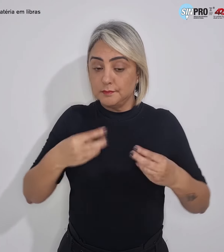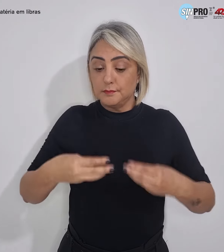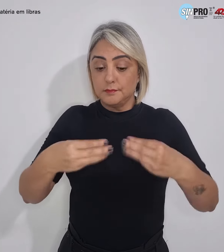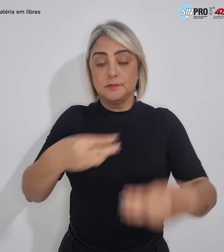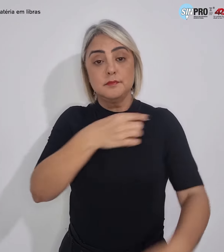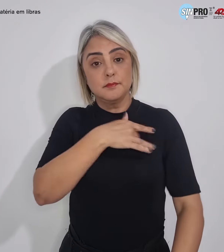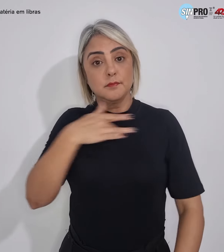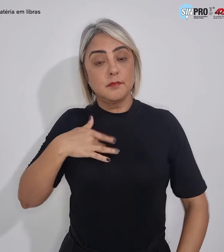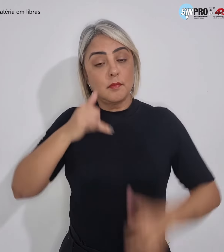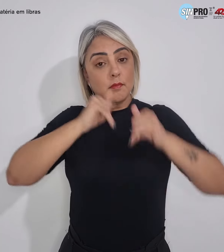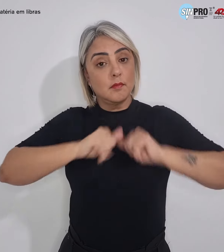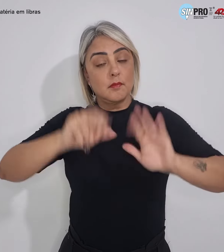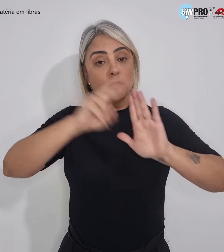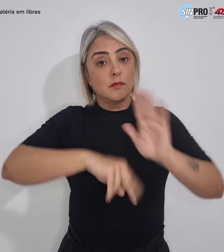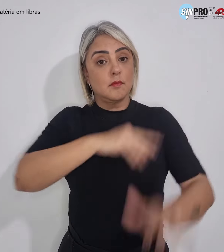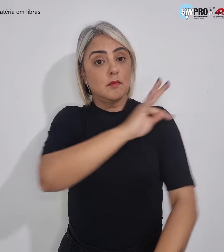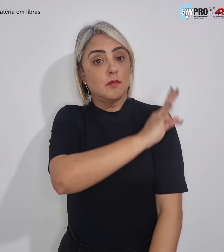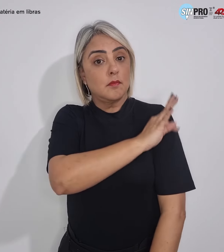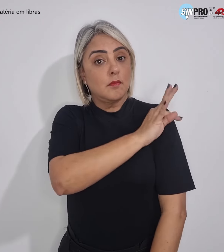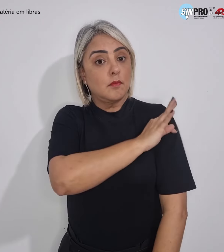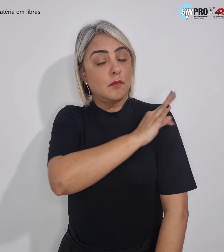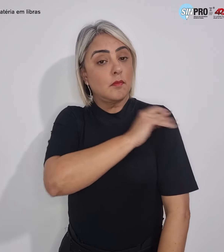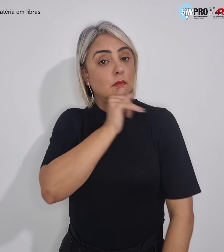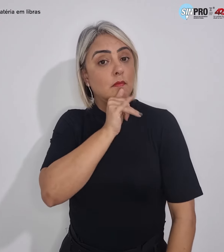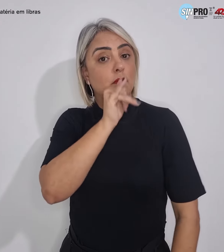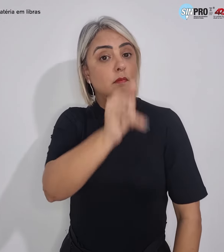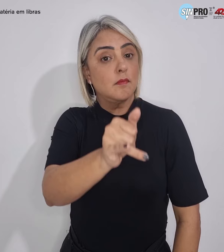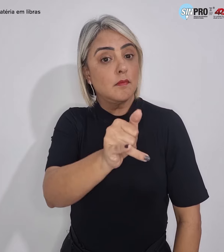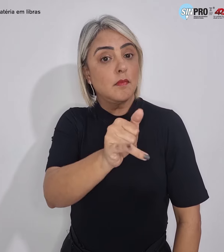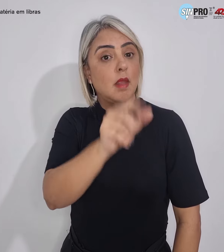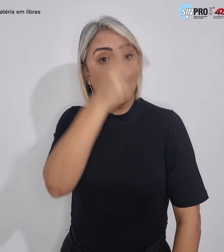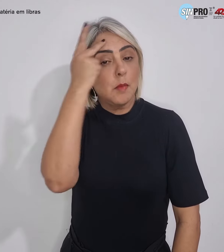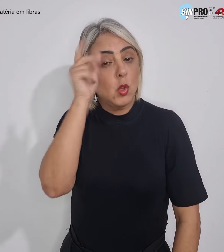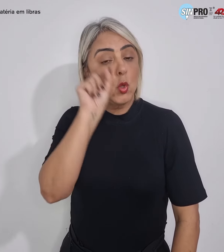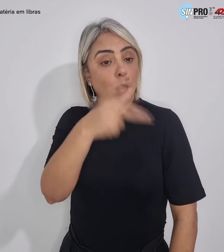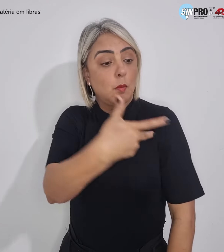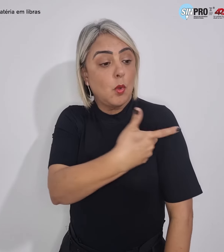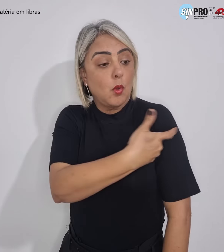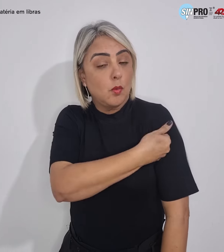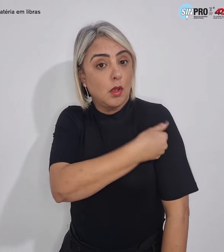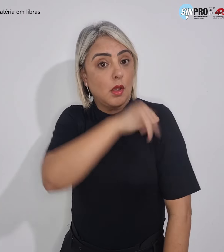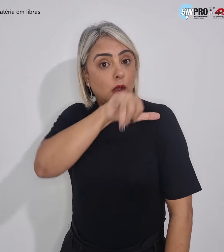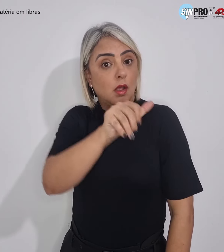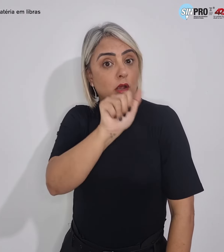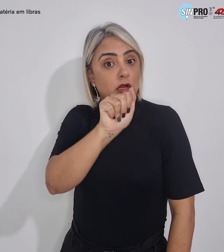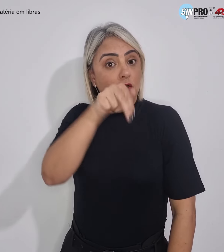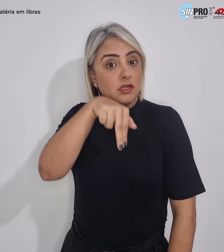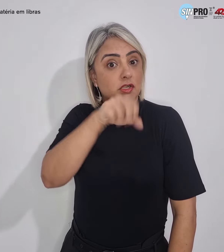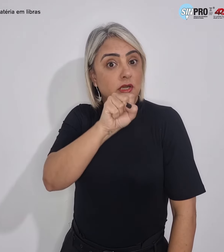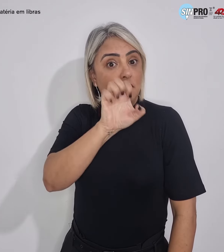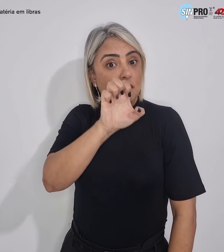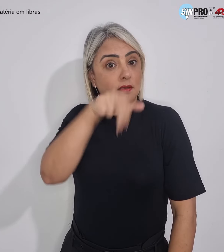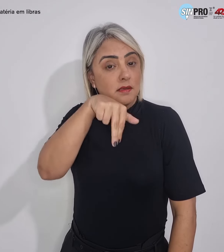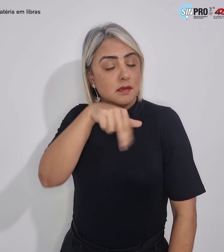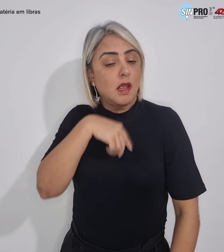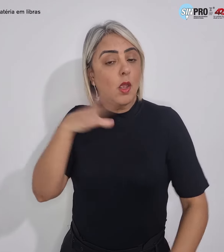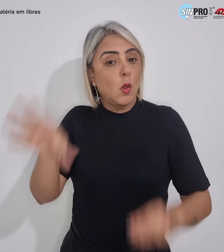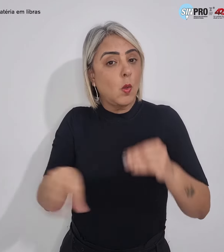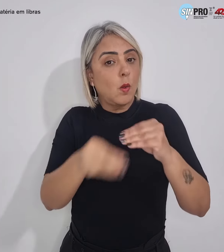Saúde divulgou nota técnica informando que quem tomou o imunizante da Janssen completará o esquema